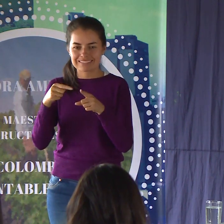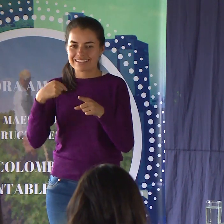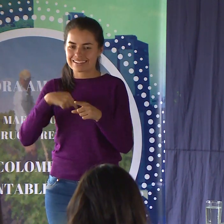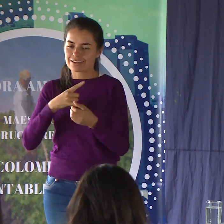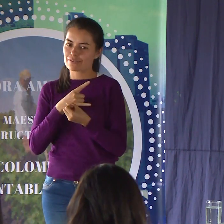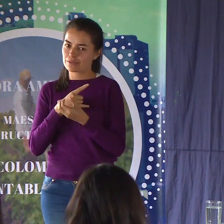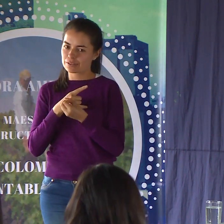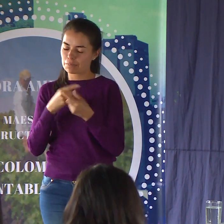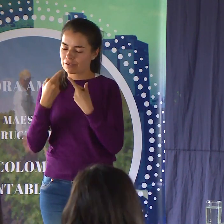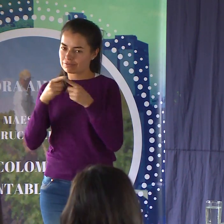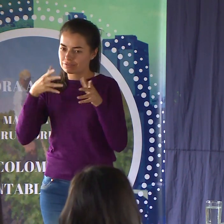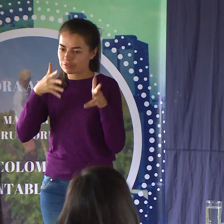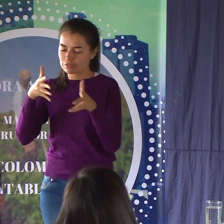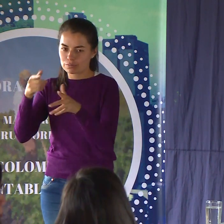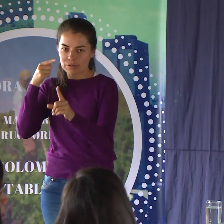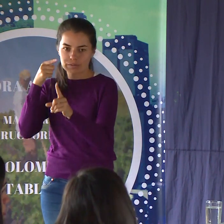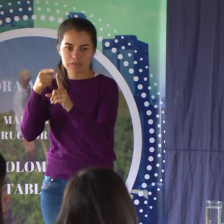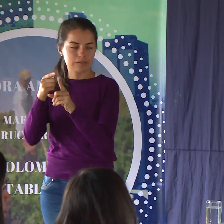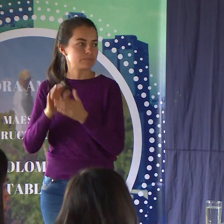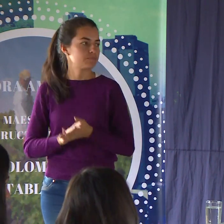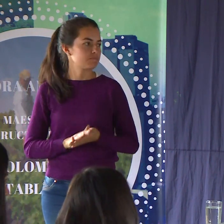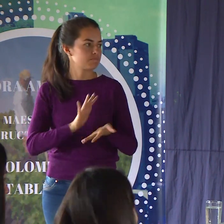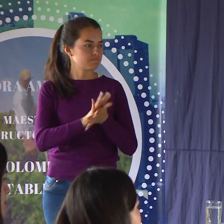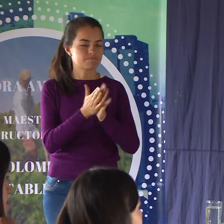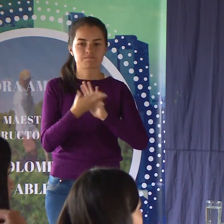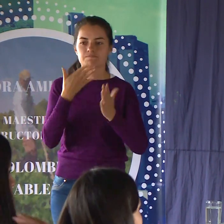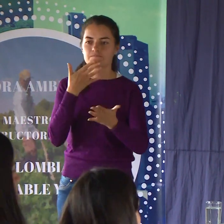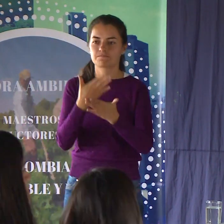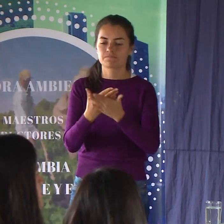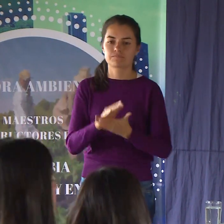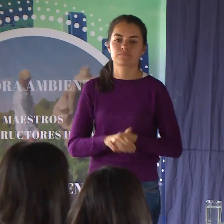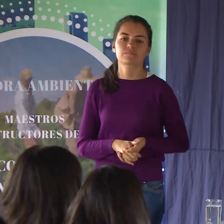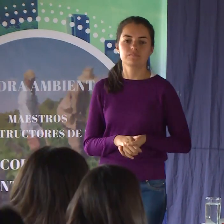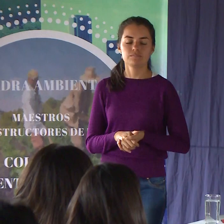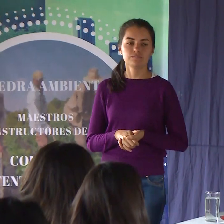Universidad Pedagógica. Profesora Liliana, yo dejaría hasta ahí. Muchas gracias.